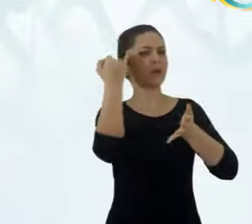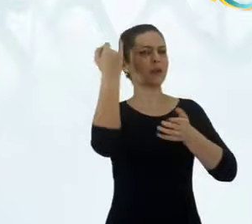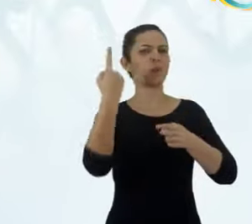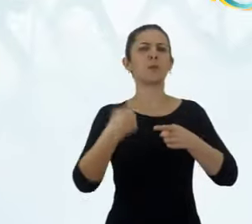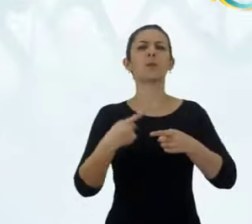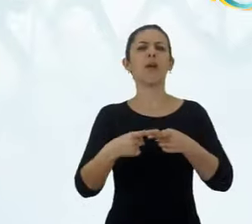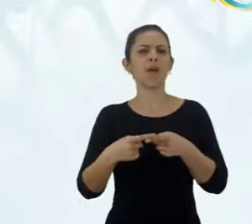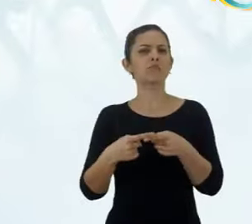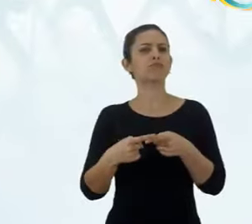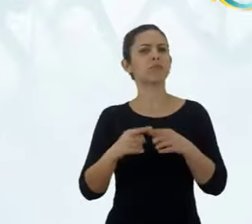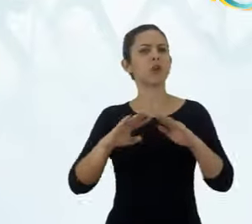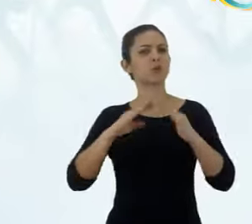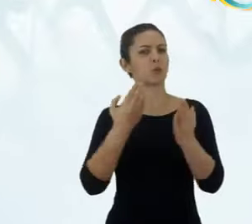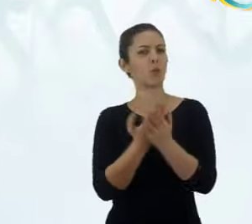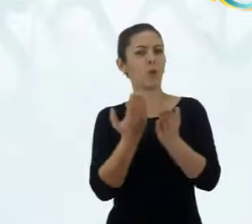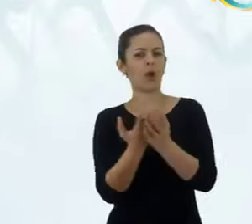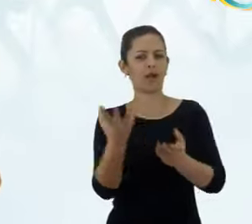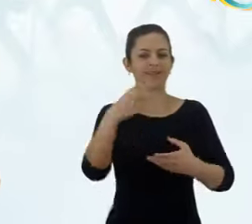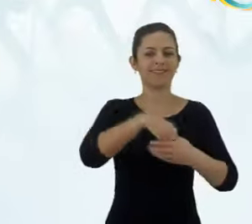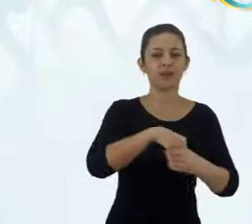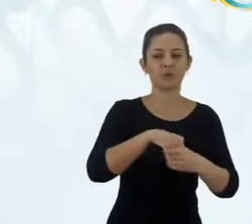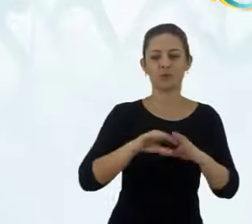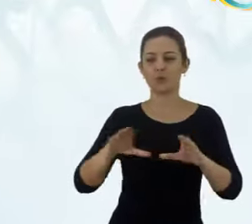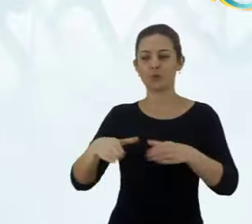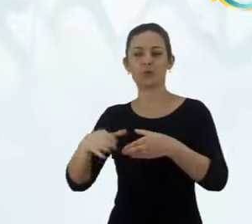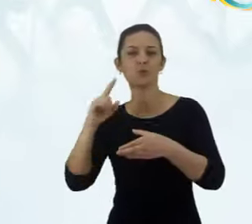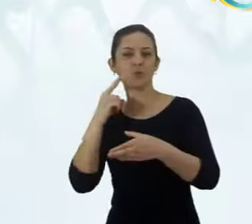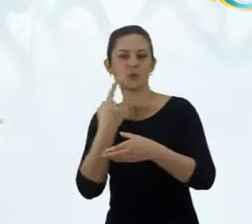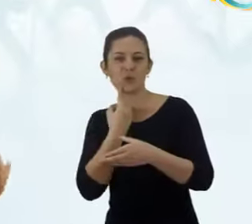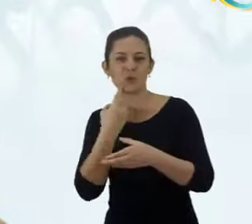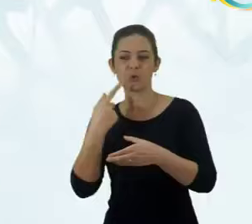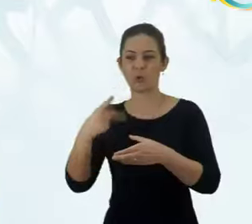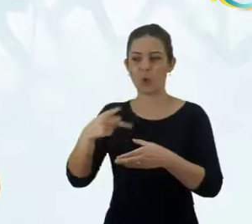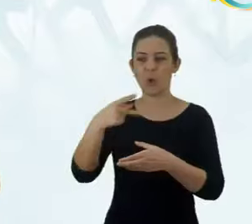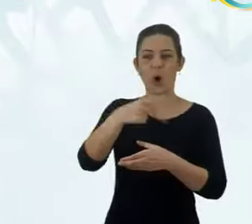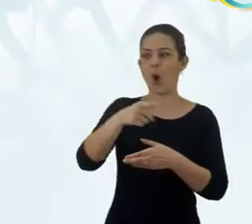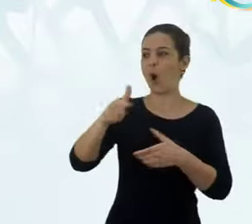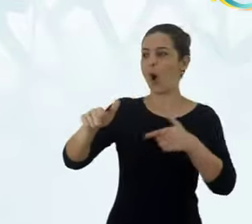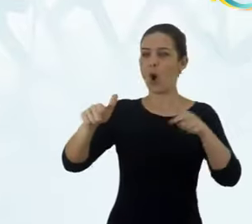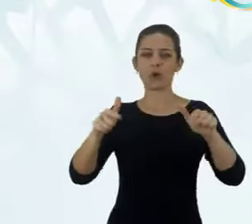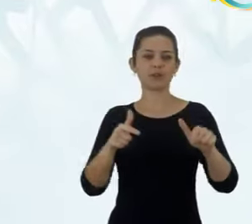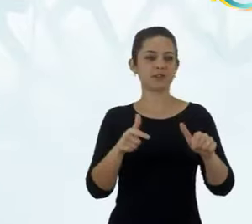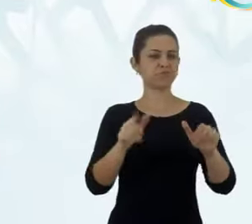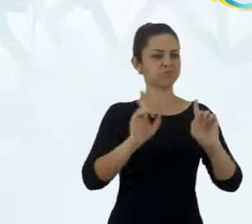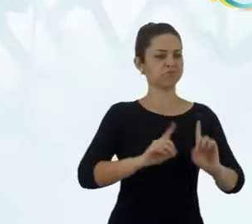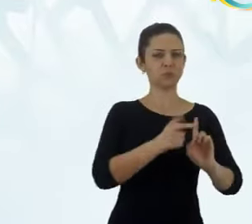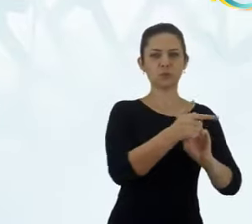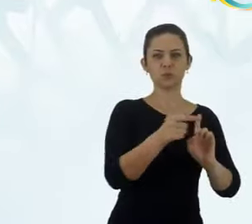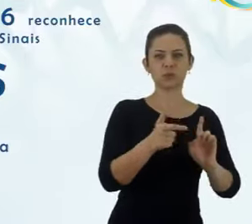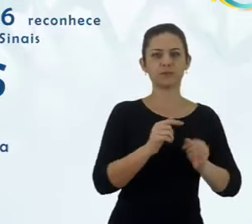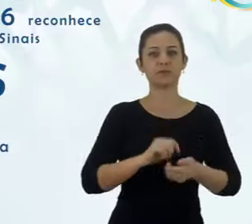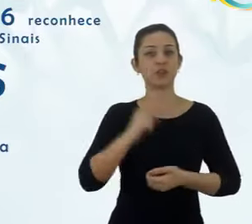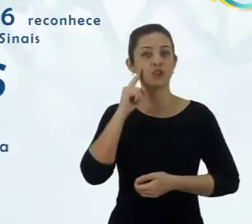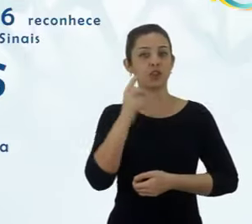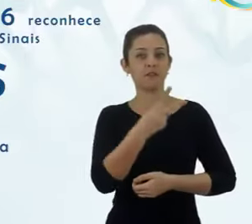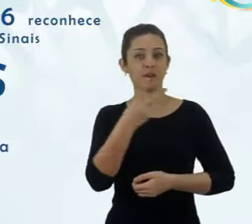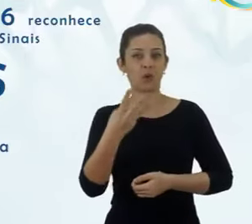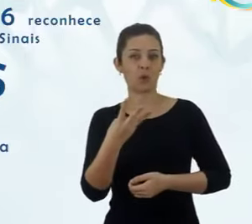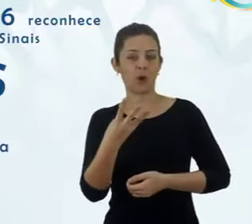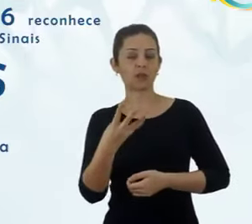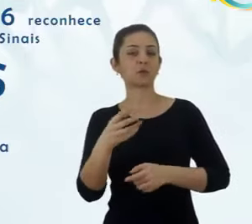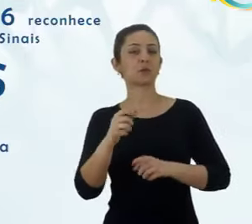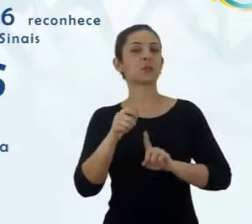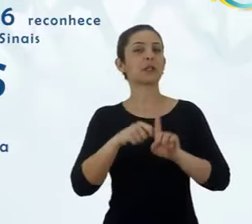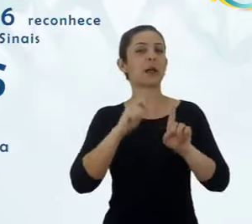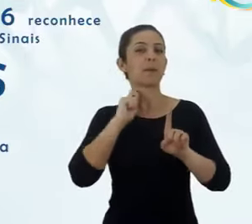é importante, né? Dentro da escola, para a comunidade surda, para o surdo, para os outros que não têm deficiência. No dia 24 de